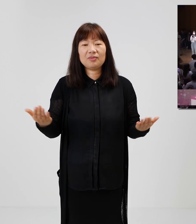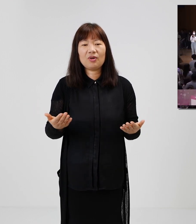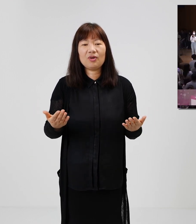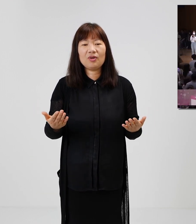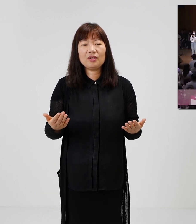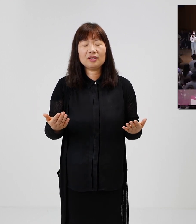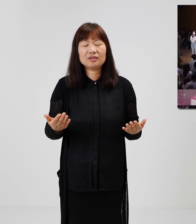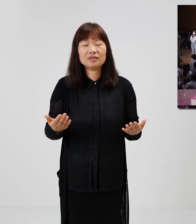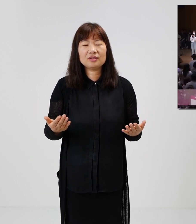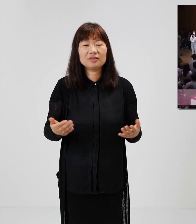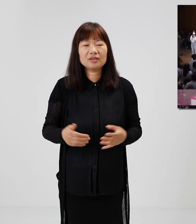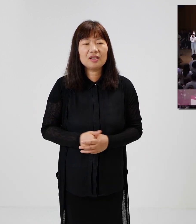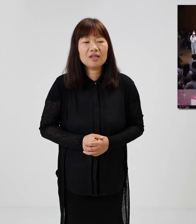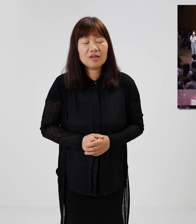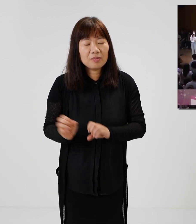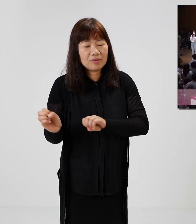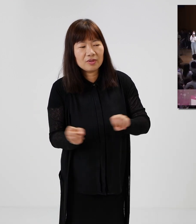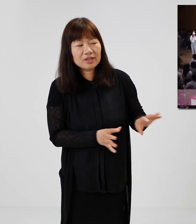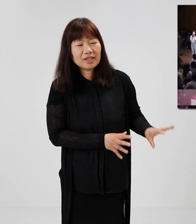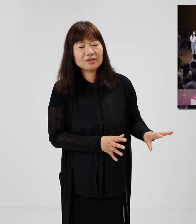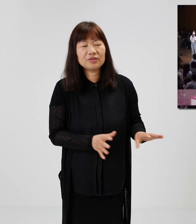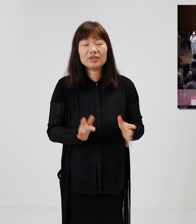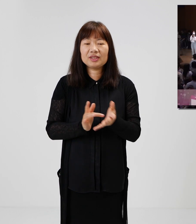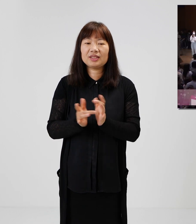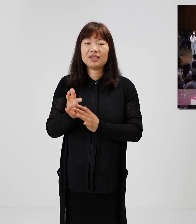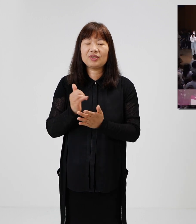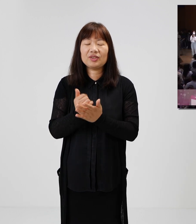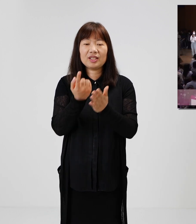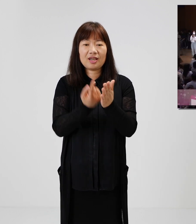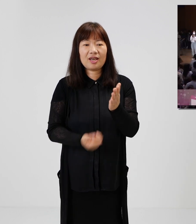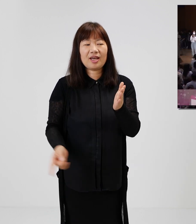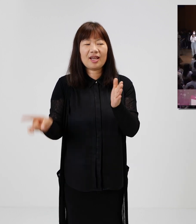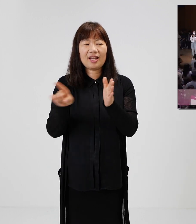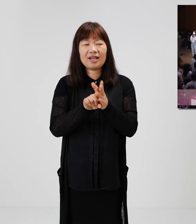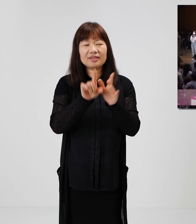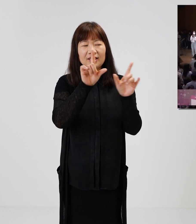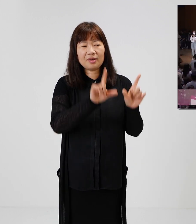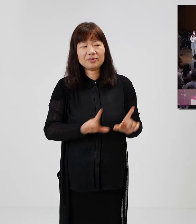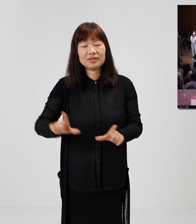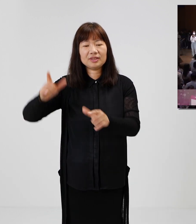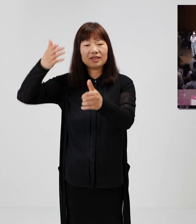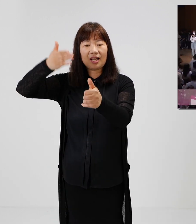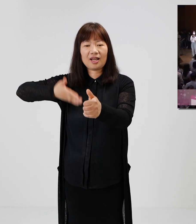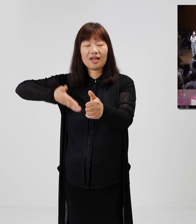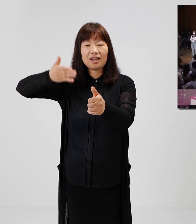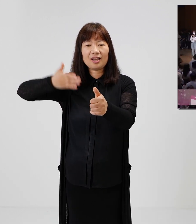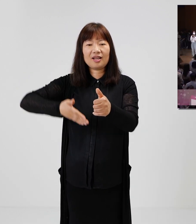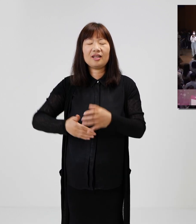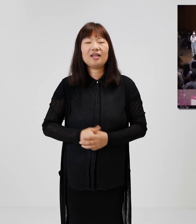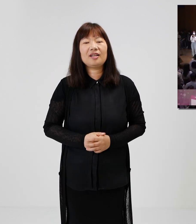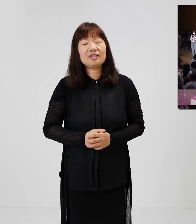일을 버리고 예수를 위해 삽시다.